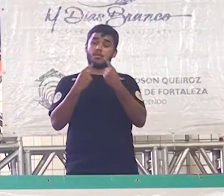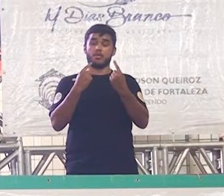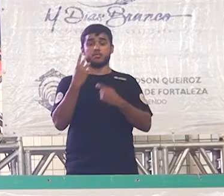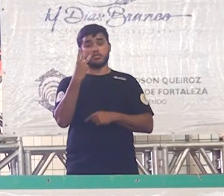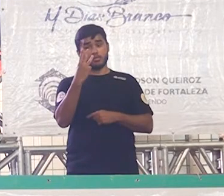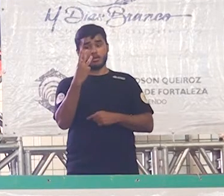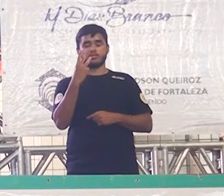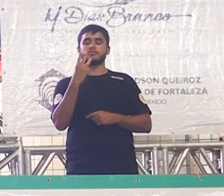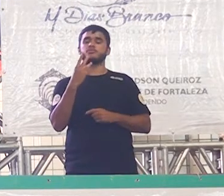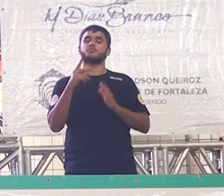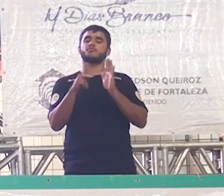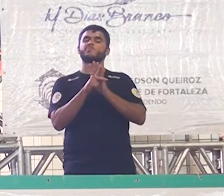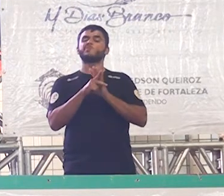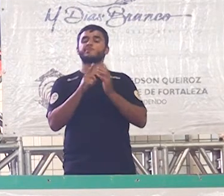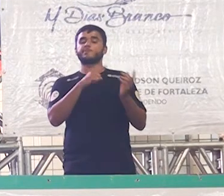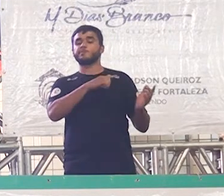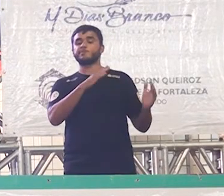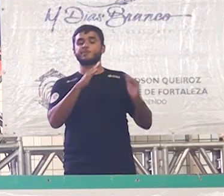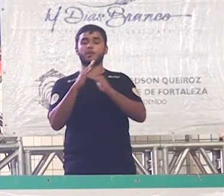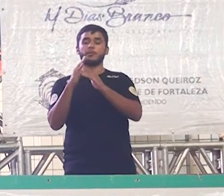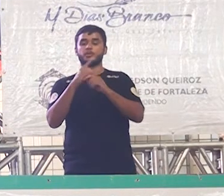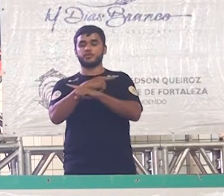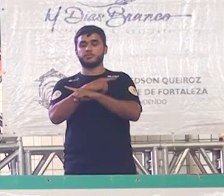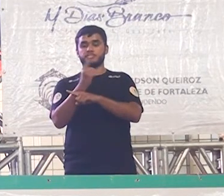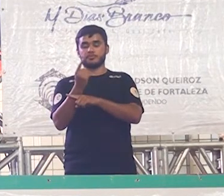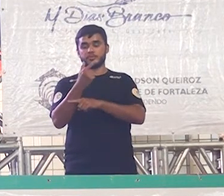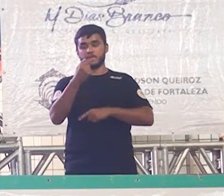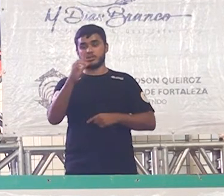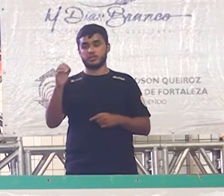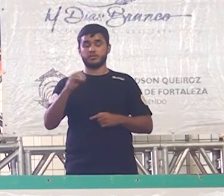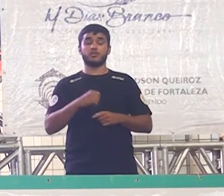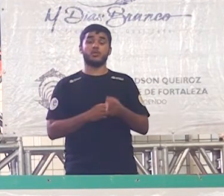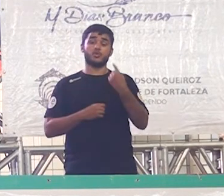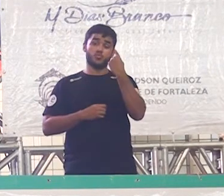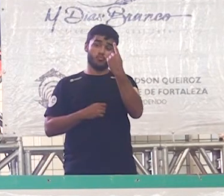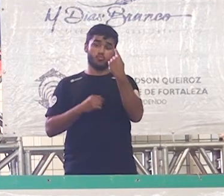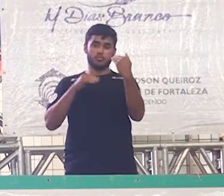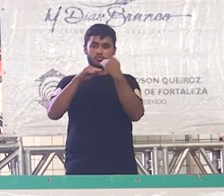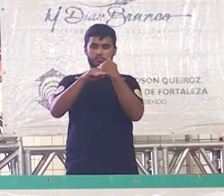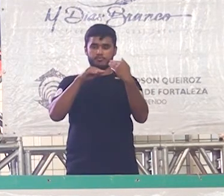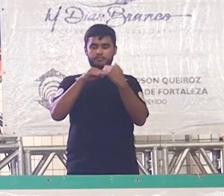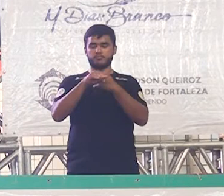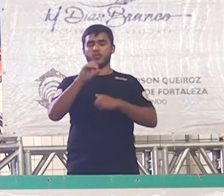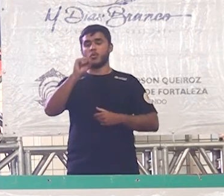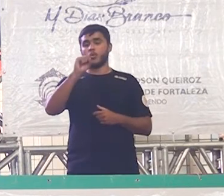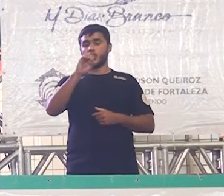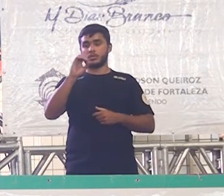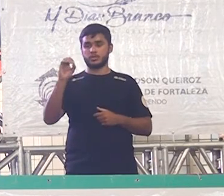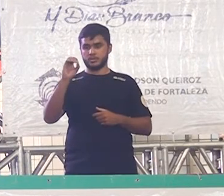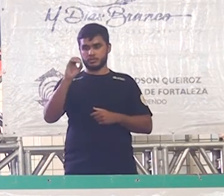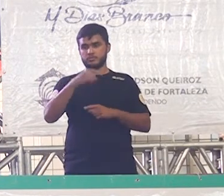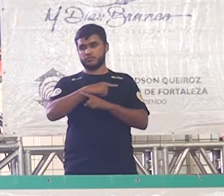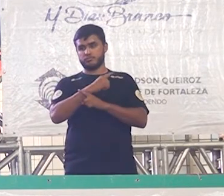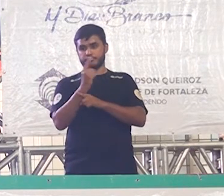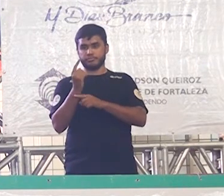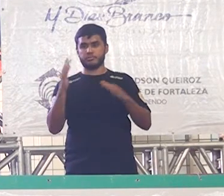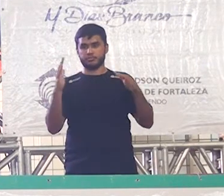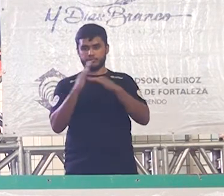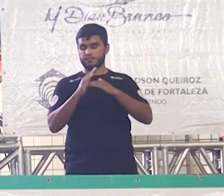veículo a 80 por hora. O que a gente vai fazer agora? Calcular a velocidade média que eu vou ter aí.